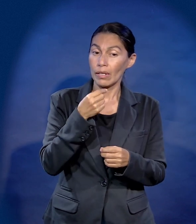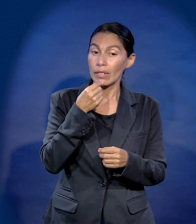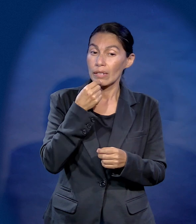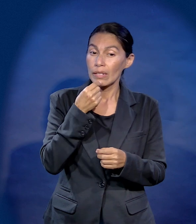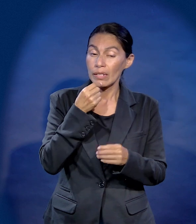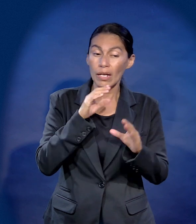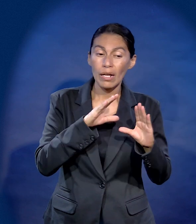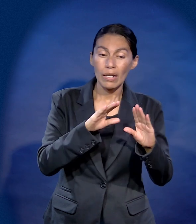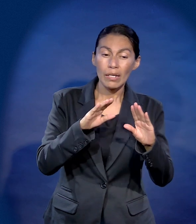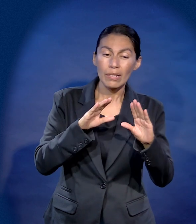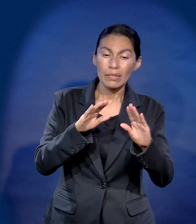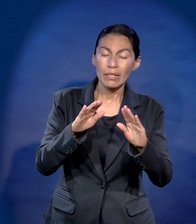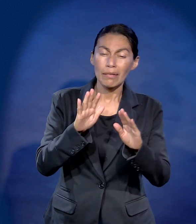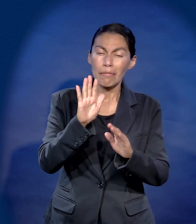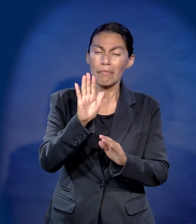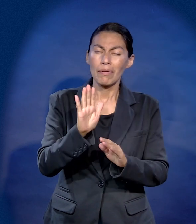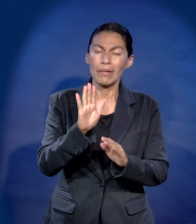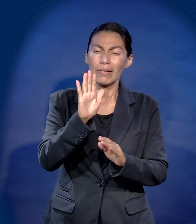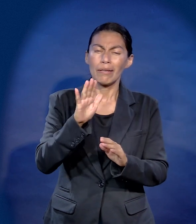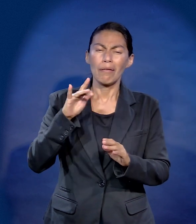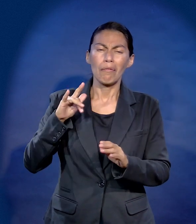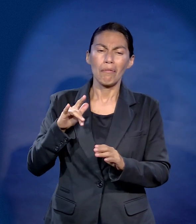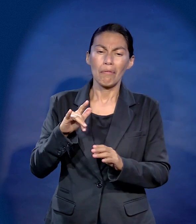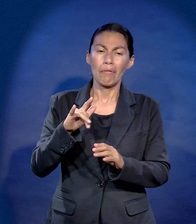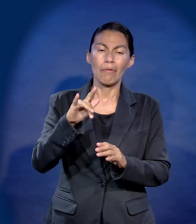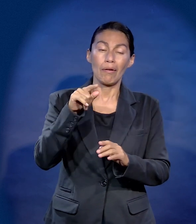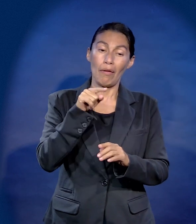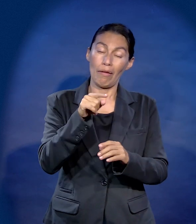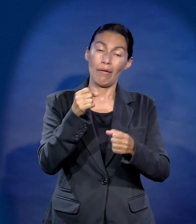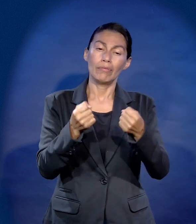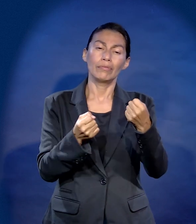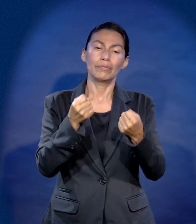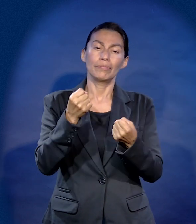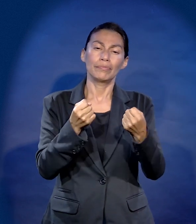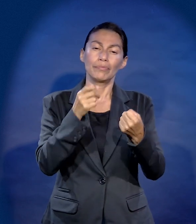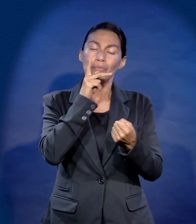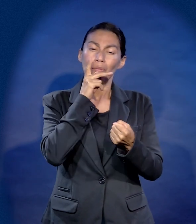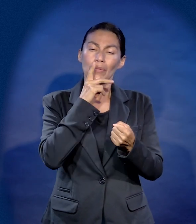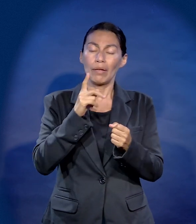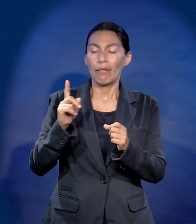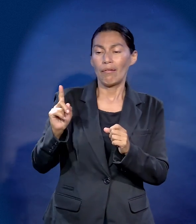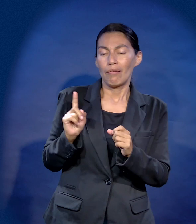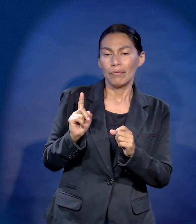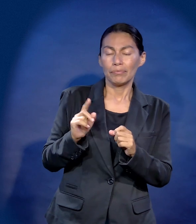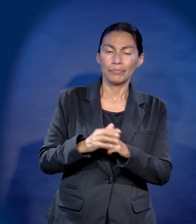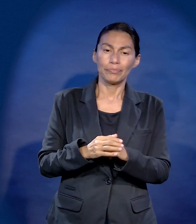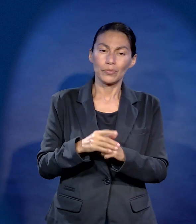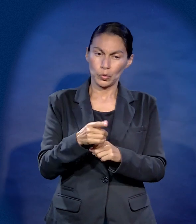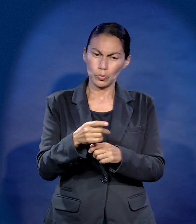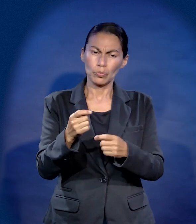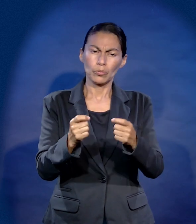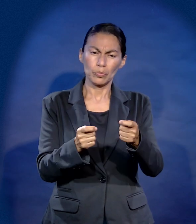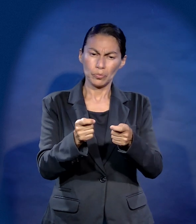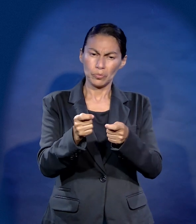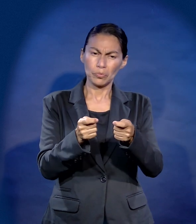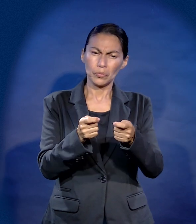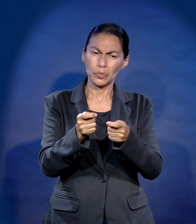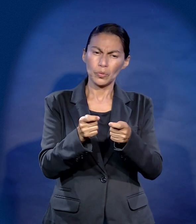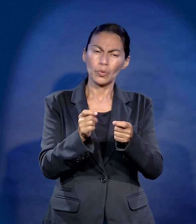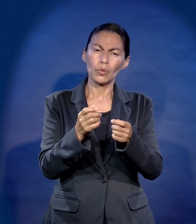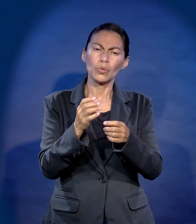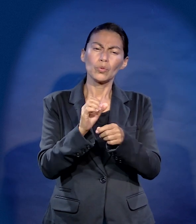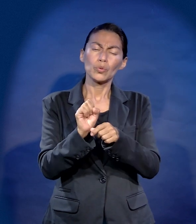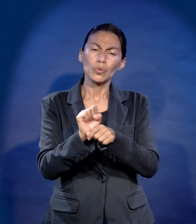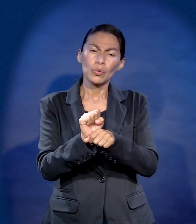o se propone darle a la niña una simulación de experiencia de vuelo. Así que el papá se coloca frente a su princesa o a un lado y le dice,